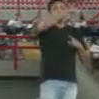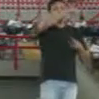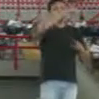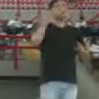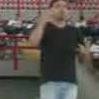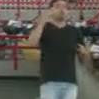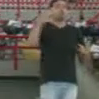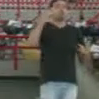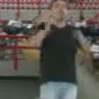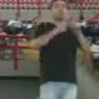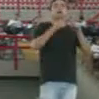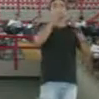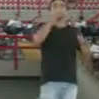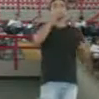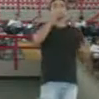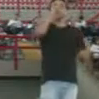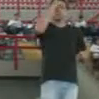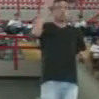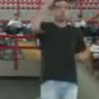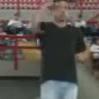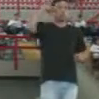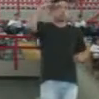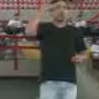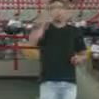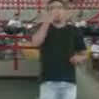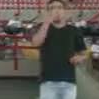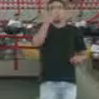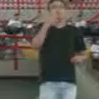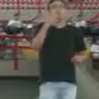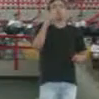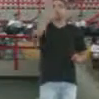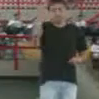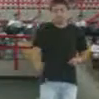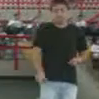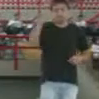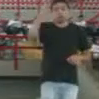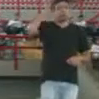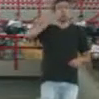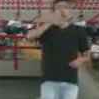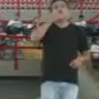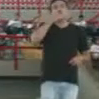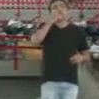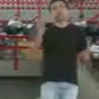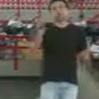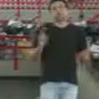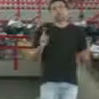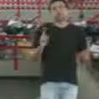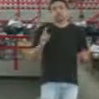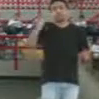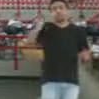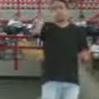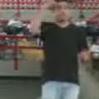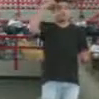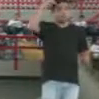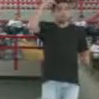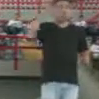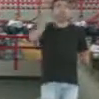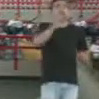soa, quando a pessoa soa, fica fedendo. Não é pessoa soa não, rapaz, é a